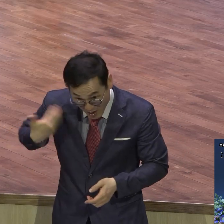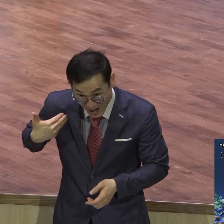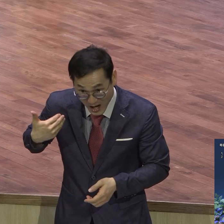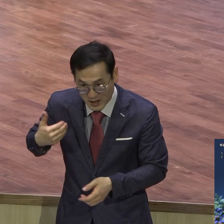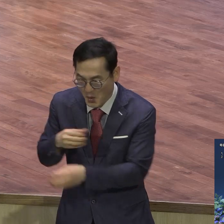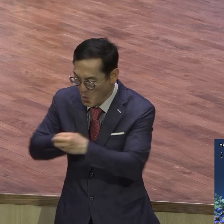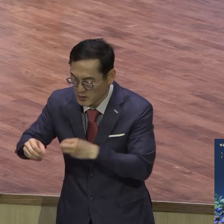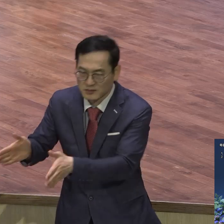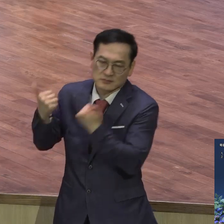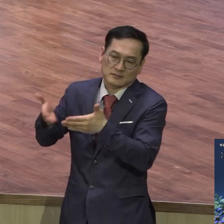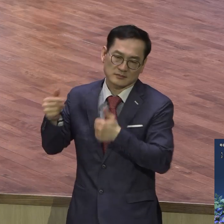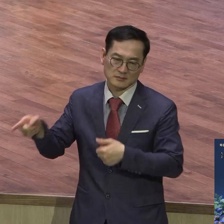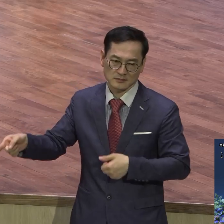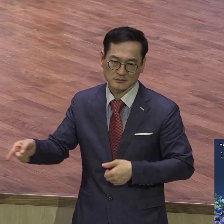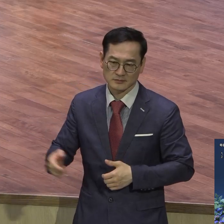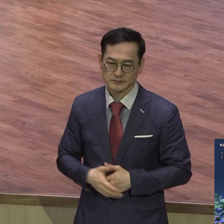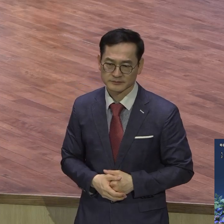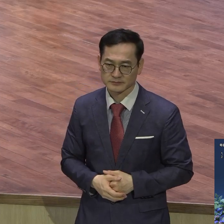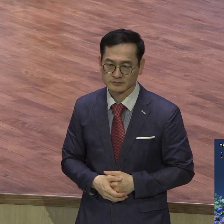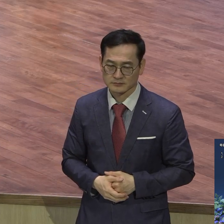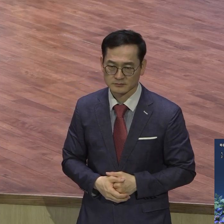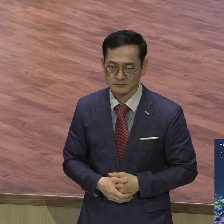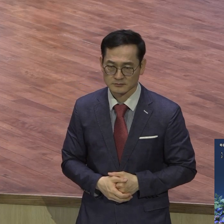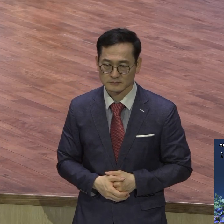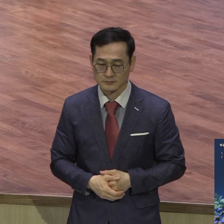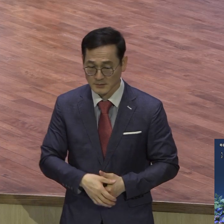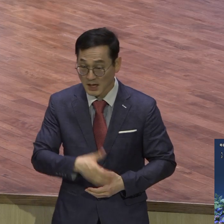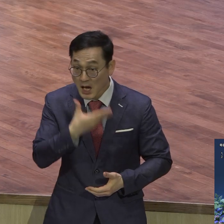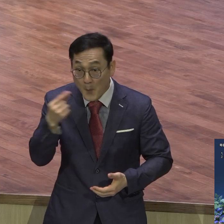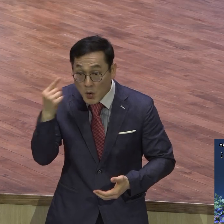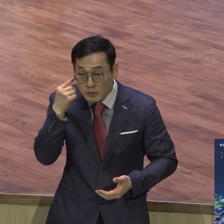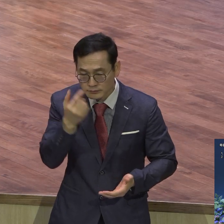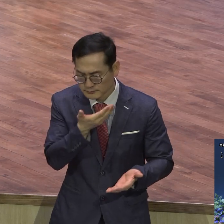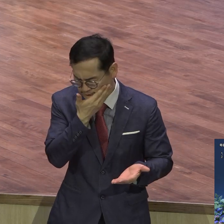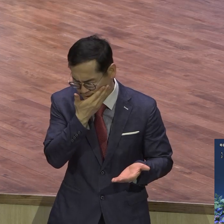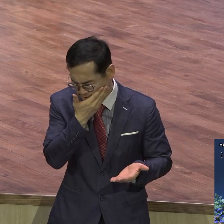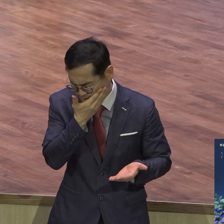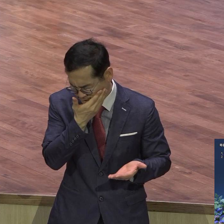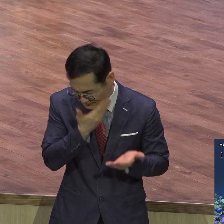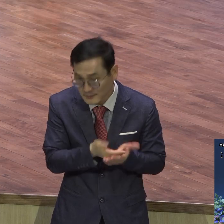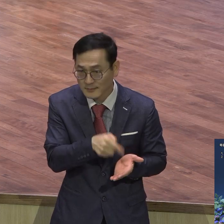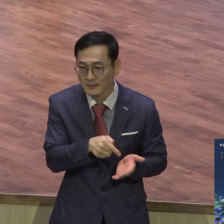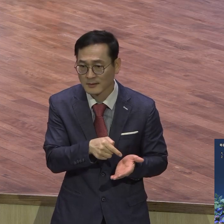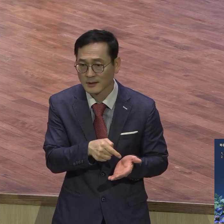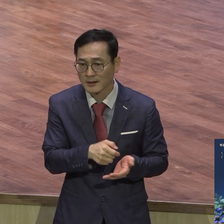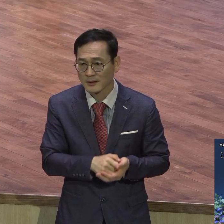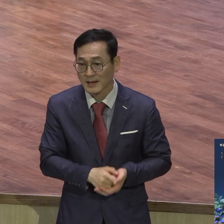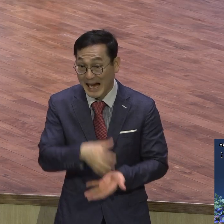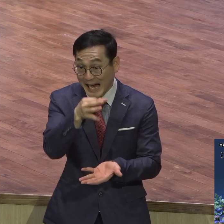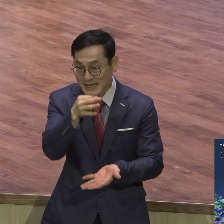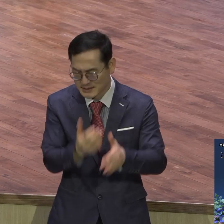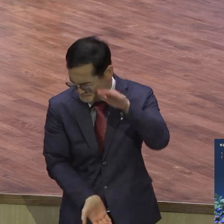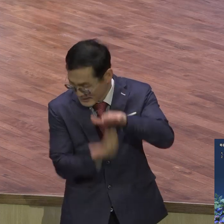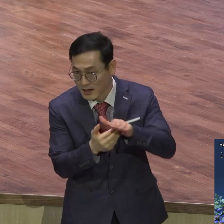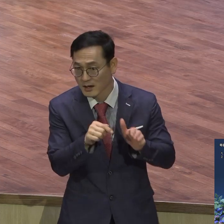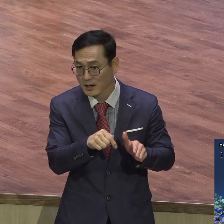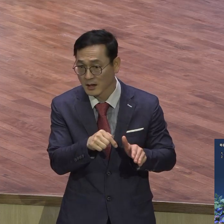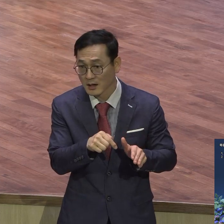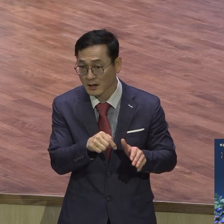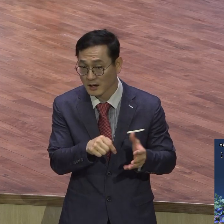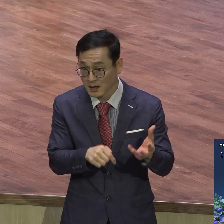것과도 비교할 수 없는 최고의 가치임을 놓치지 마시기 바랍니다. 최고의 가치 여러분이 가진